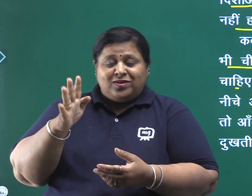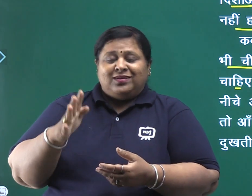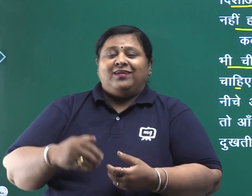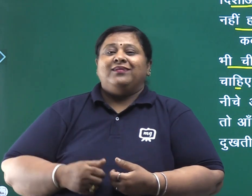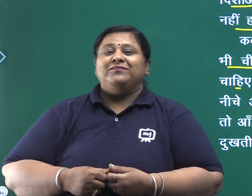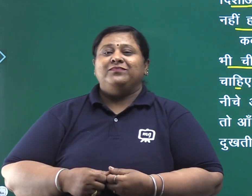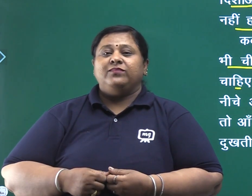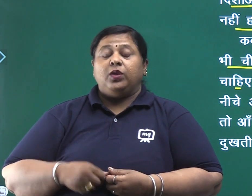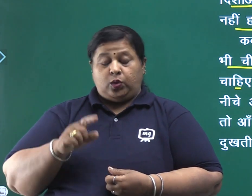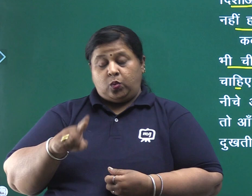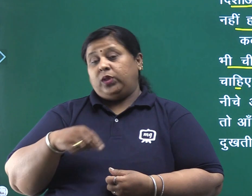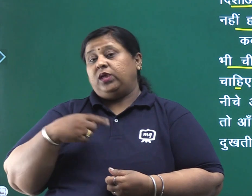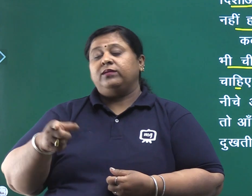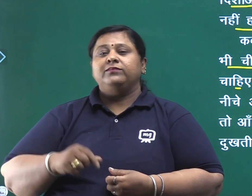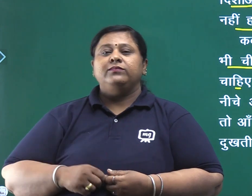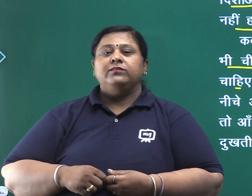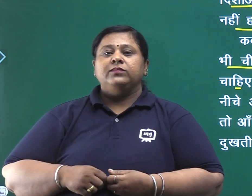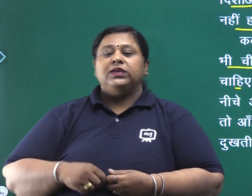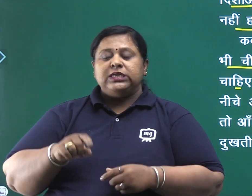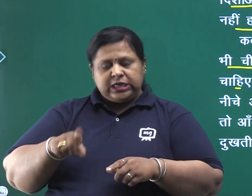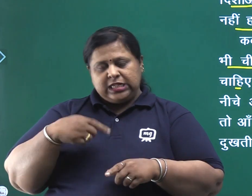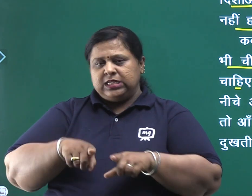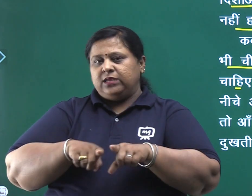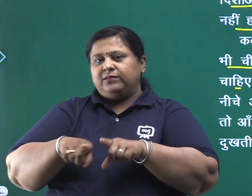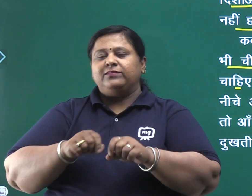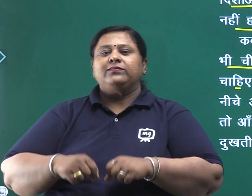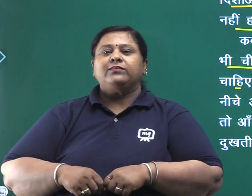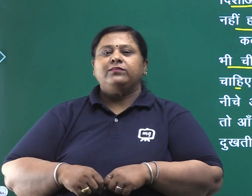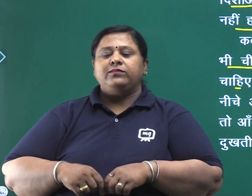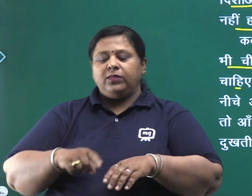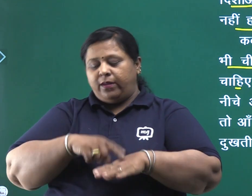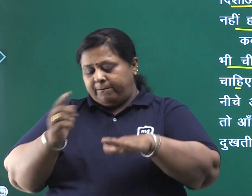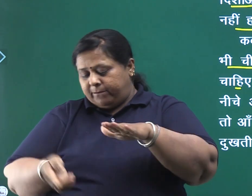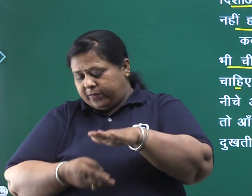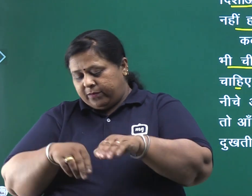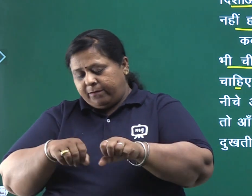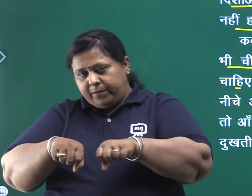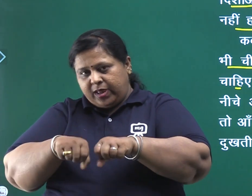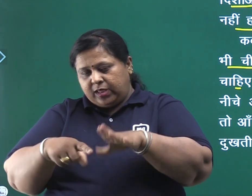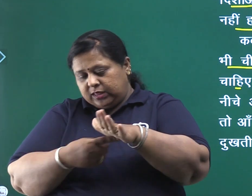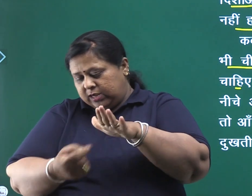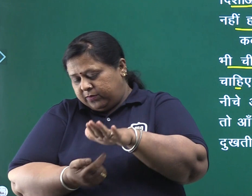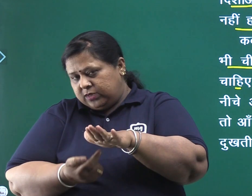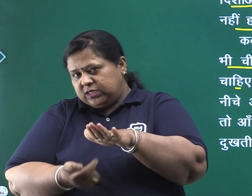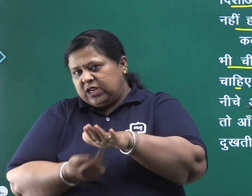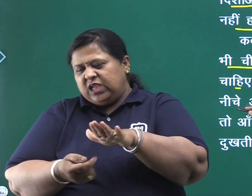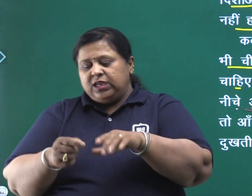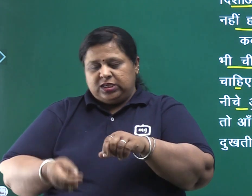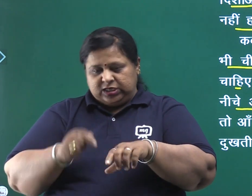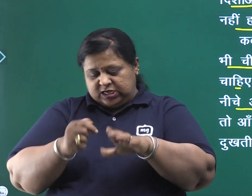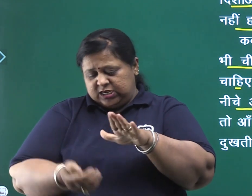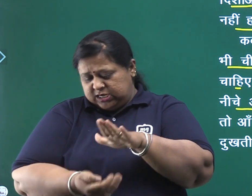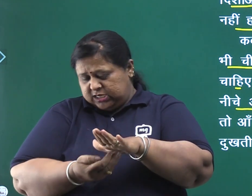चाहिए, क्योंकि जैसे पैर की तली के नीचे